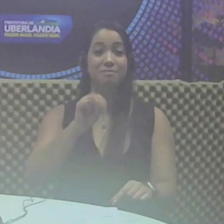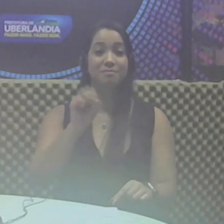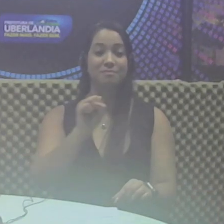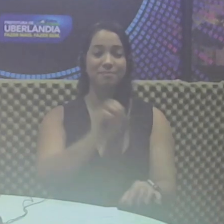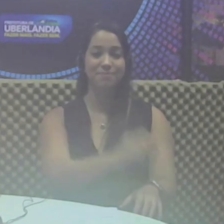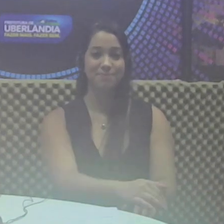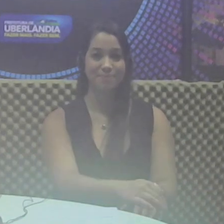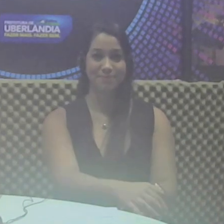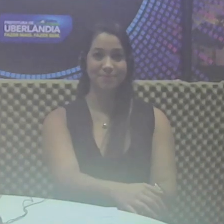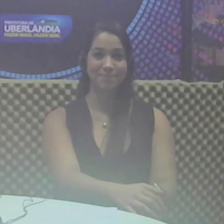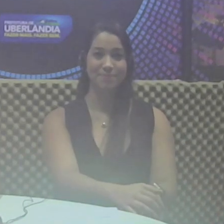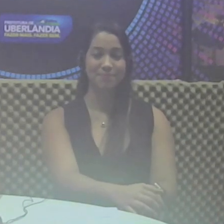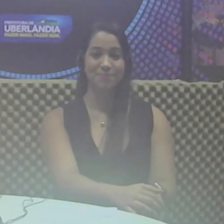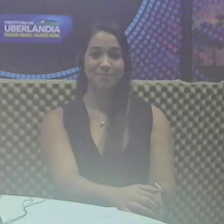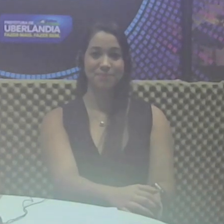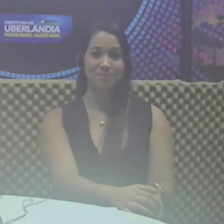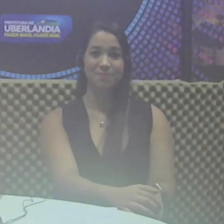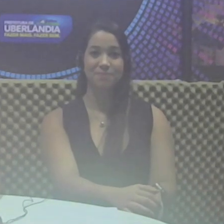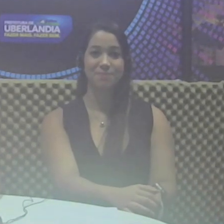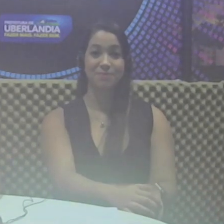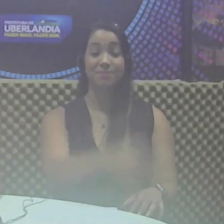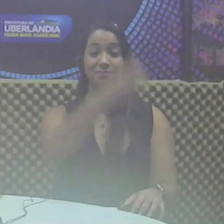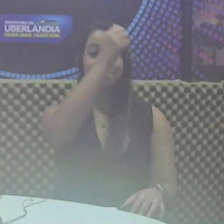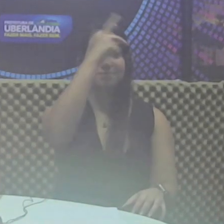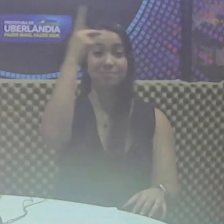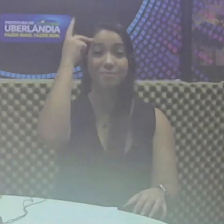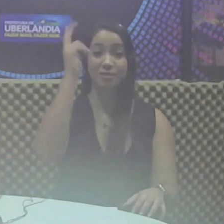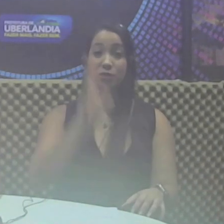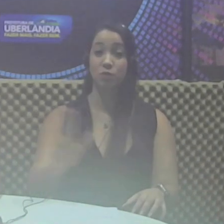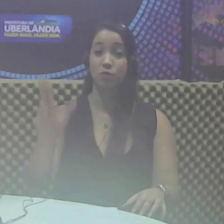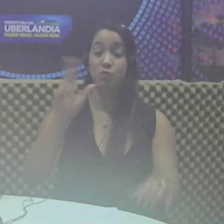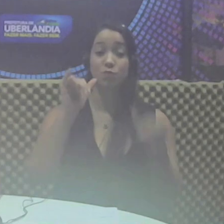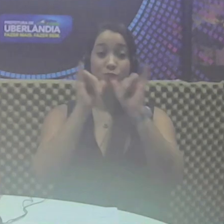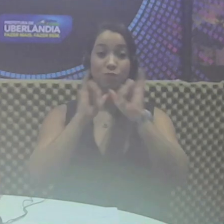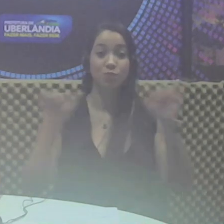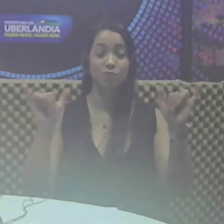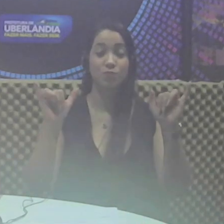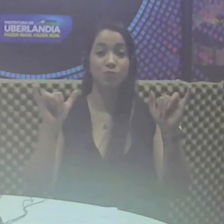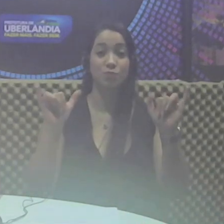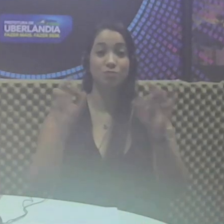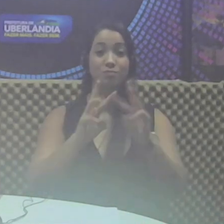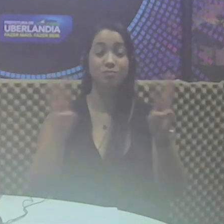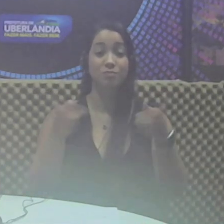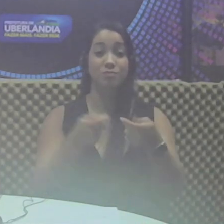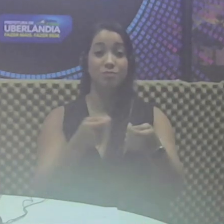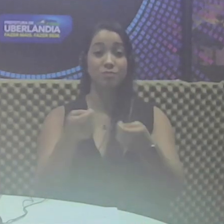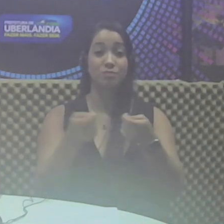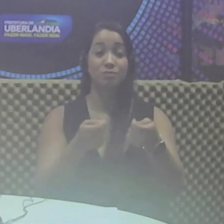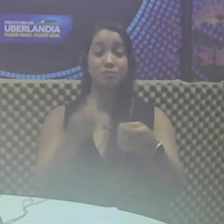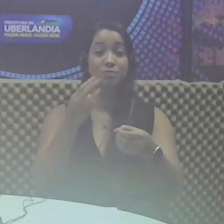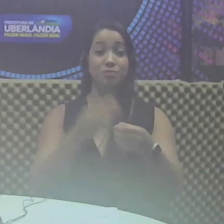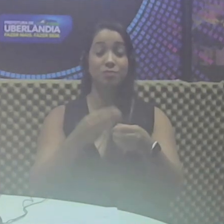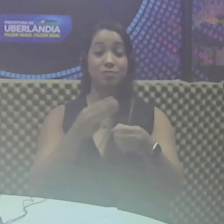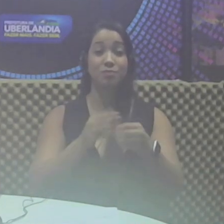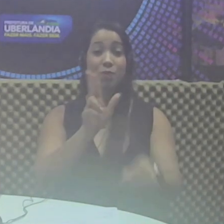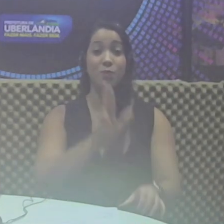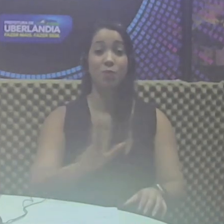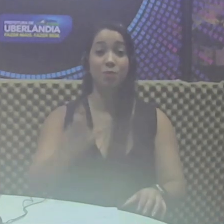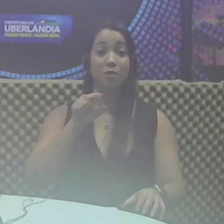SMS. A Prefeitura de Uberlândia informa que o portal da administração municipal, acessível pelo